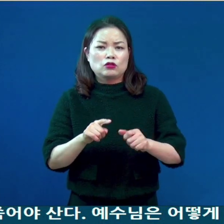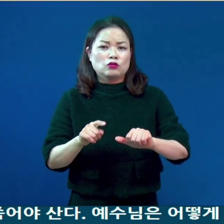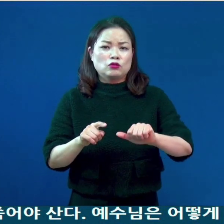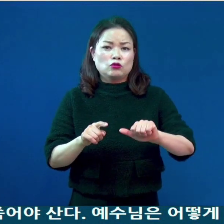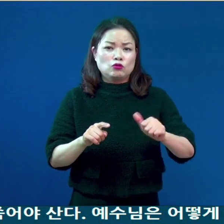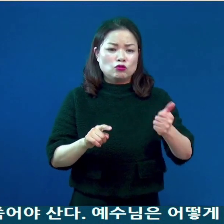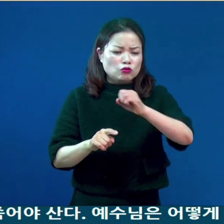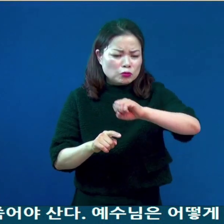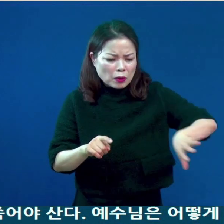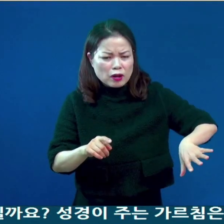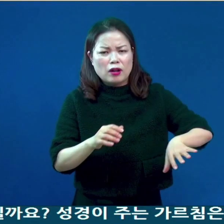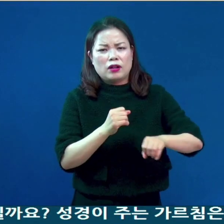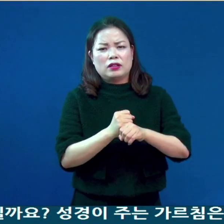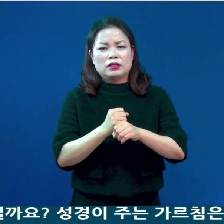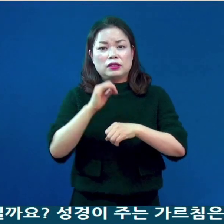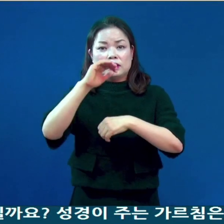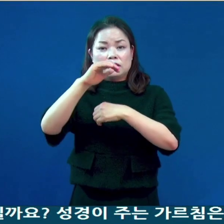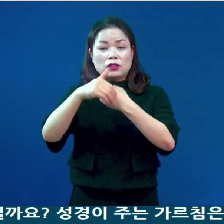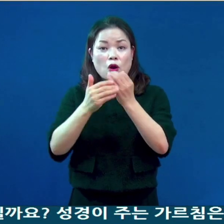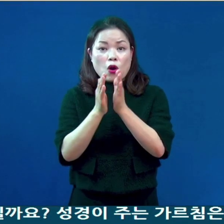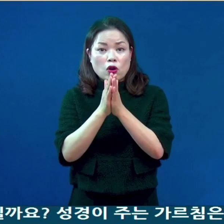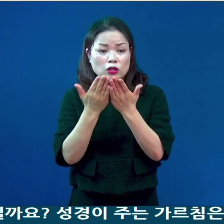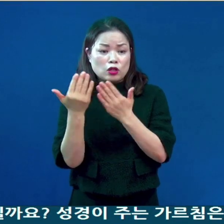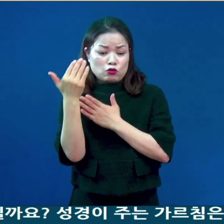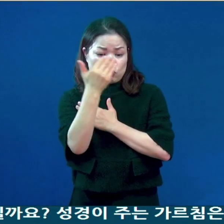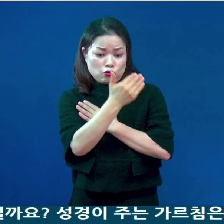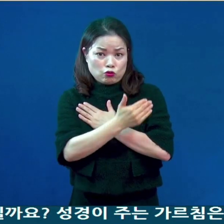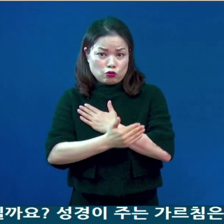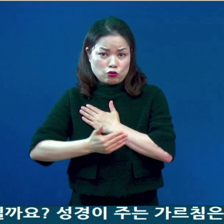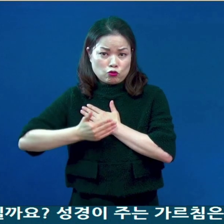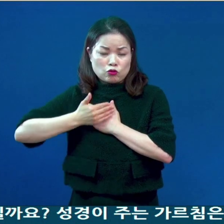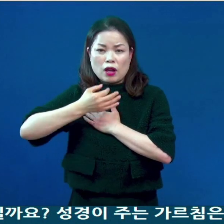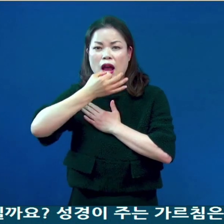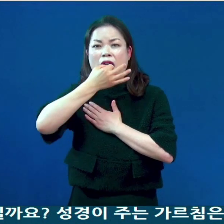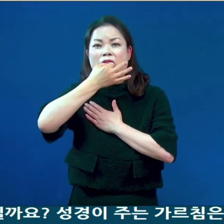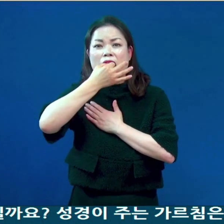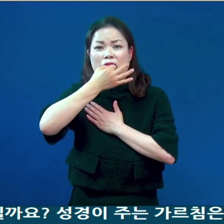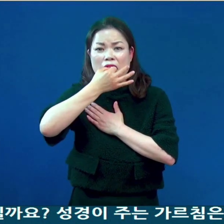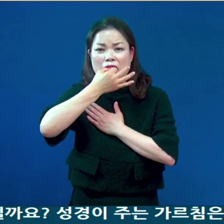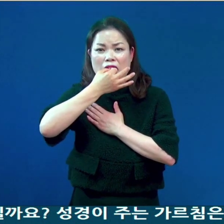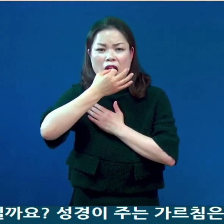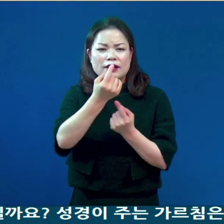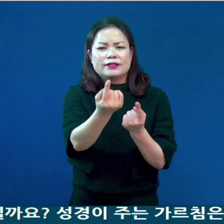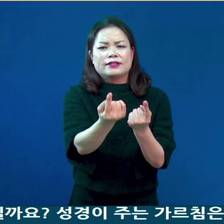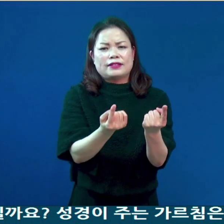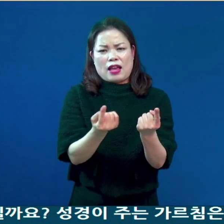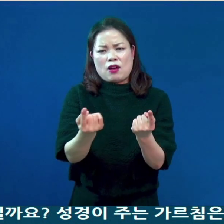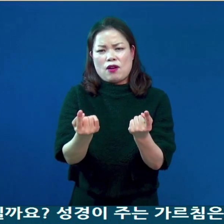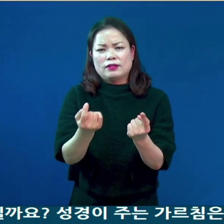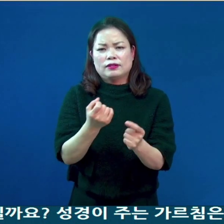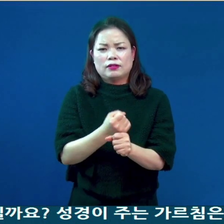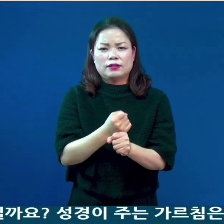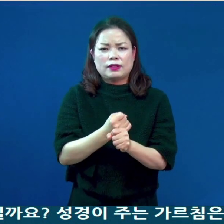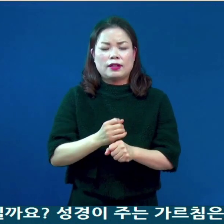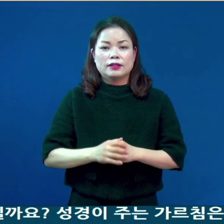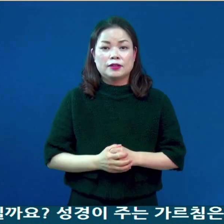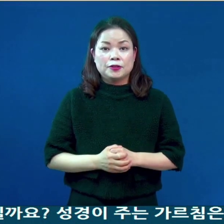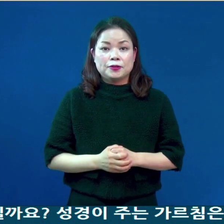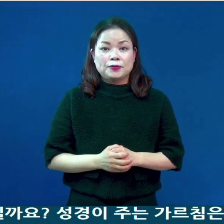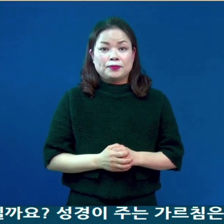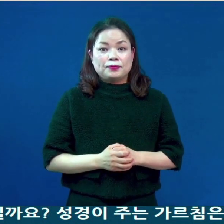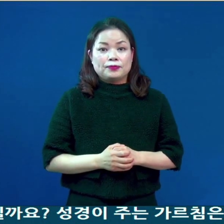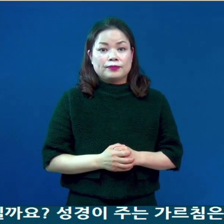되는데 이 죽는 과정을 성경은 육신의 정욕을 제어하는 것이다 이렇게